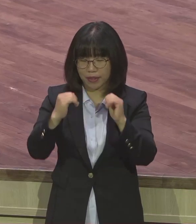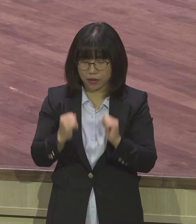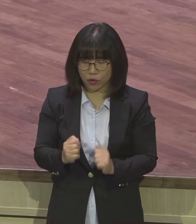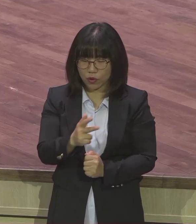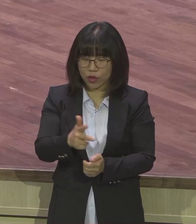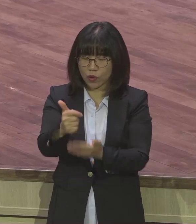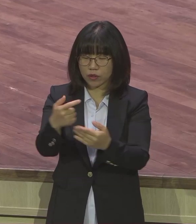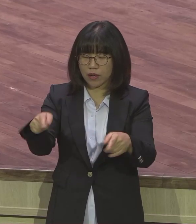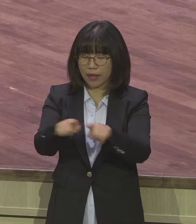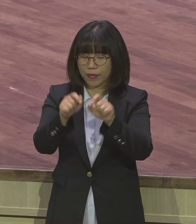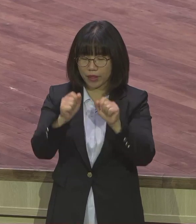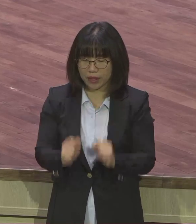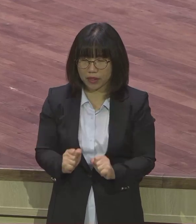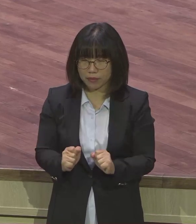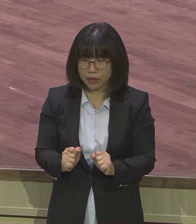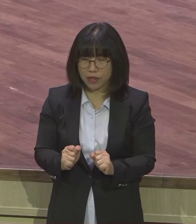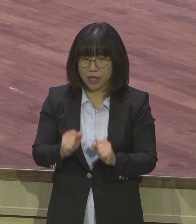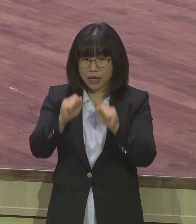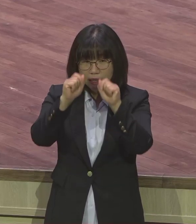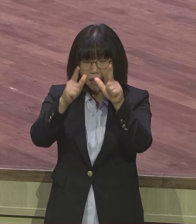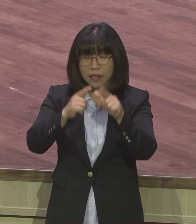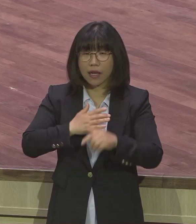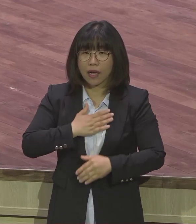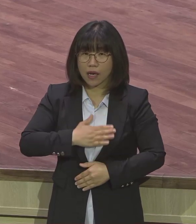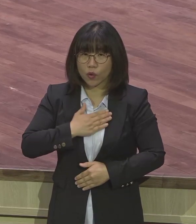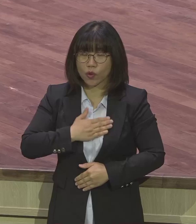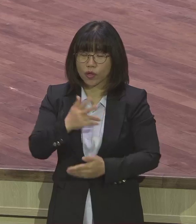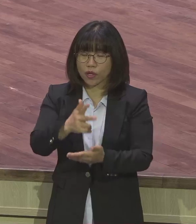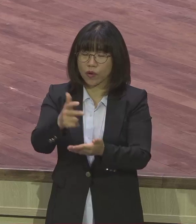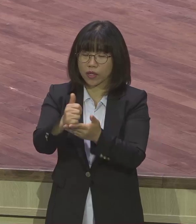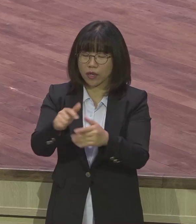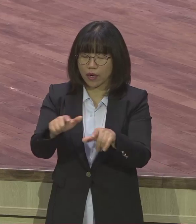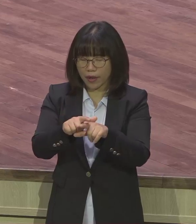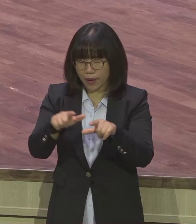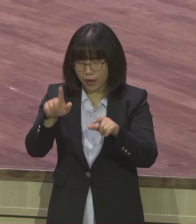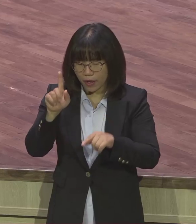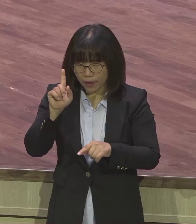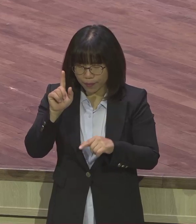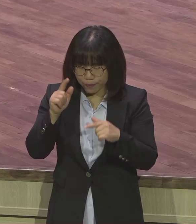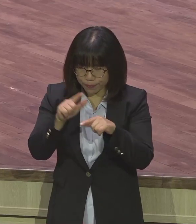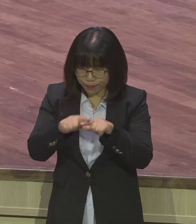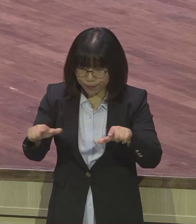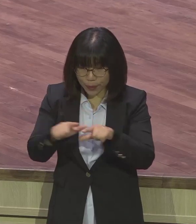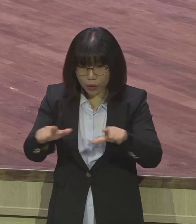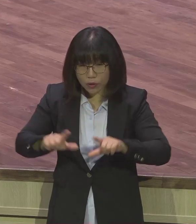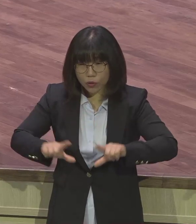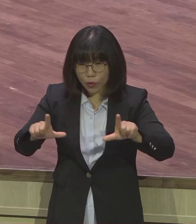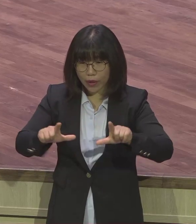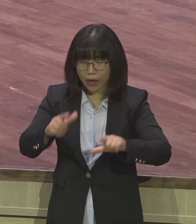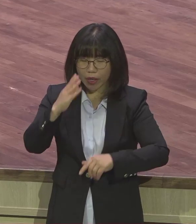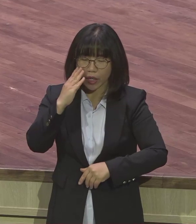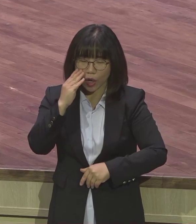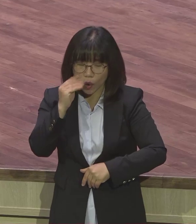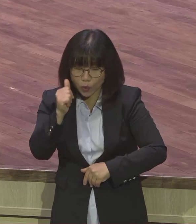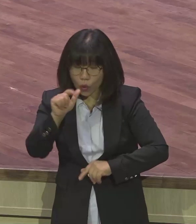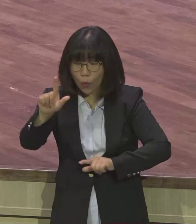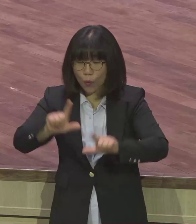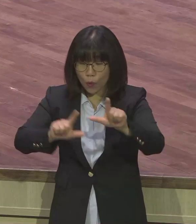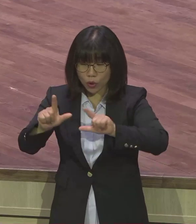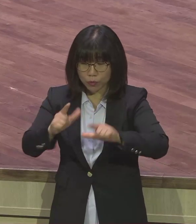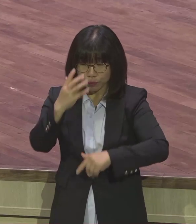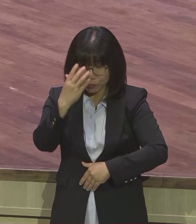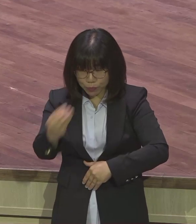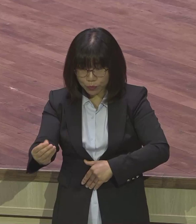하심을 보며 또 여호와께서 그의 범사에 형통하심을 보았더라. 불신자예요. 불신자가 볼